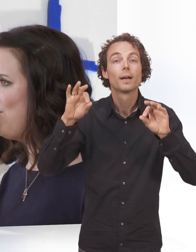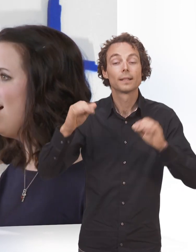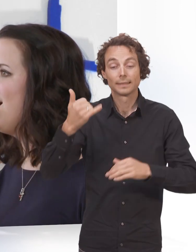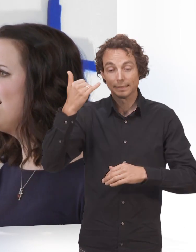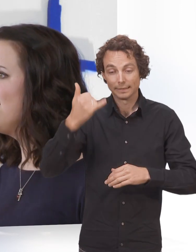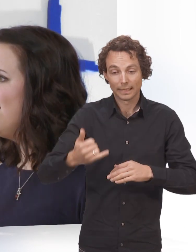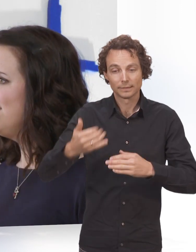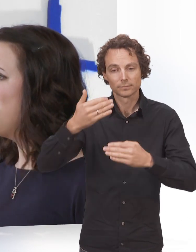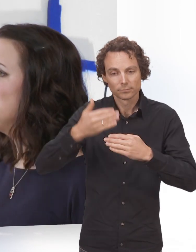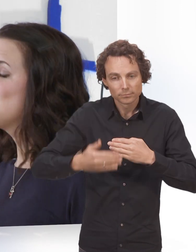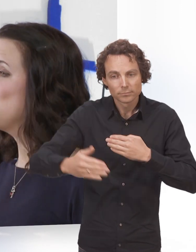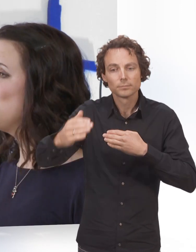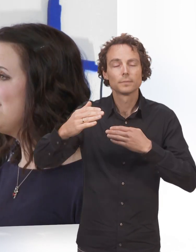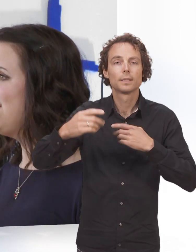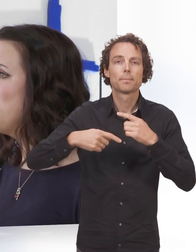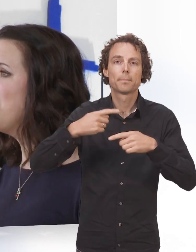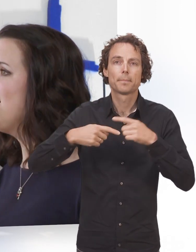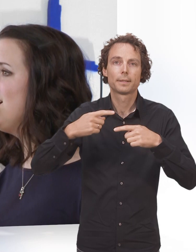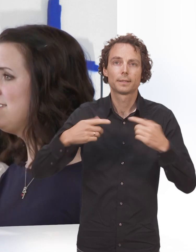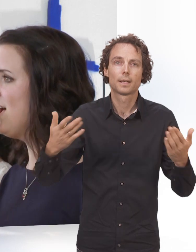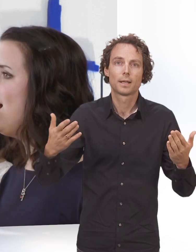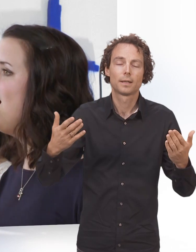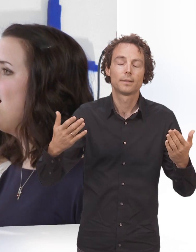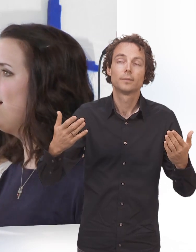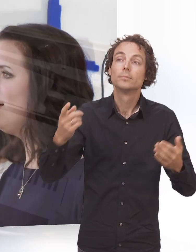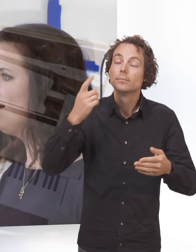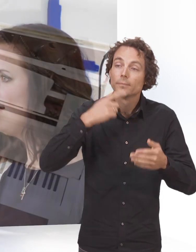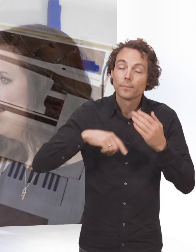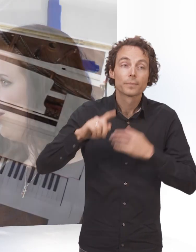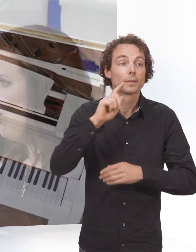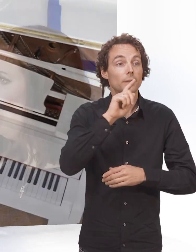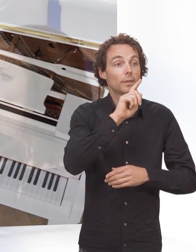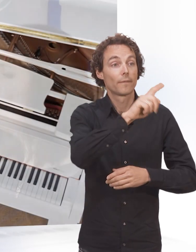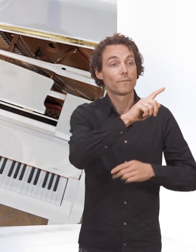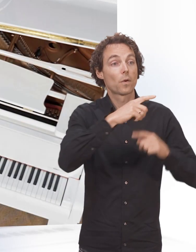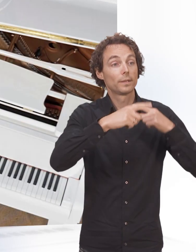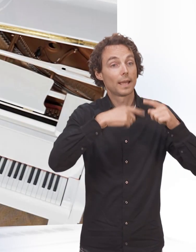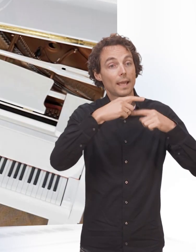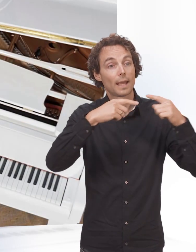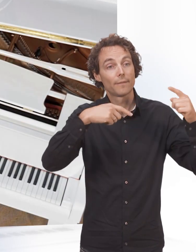Und immer da. Und